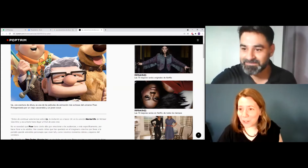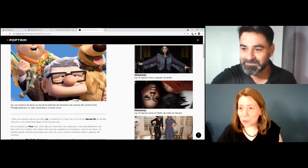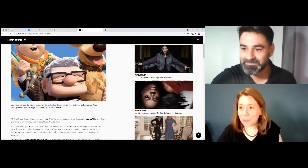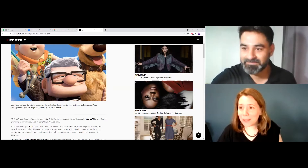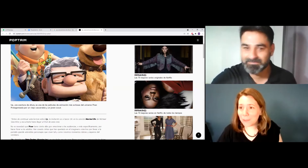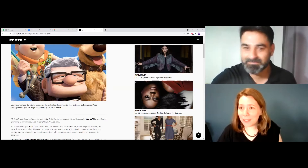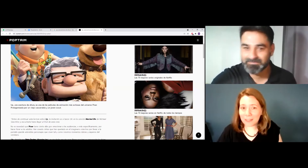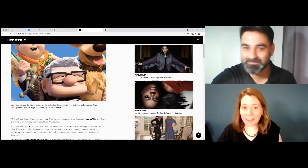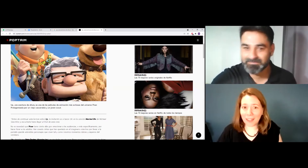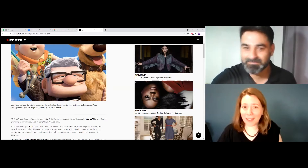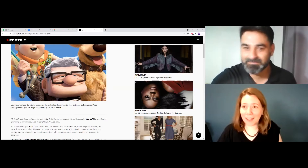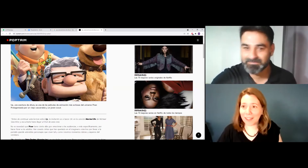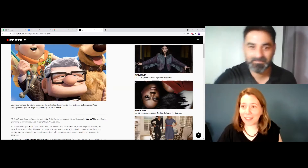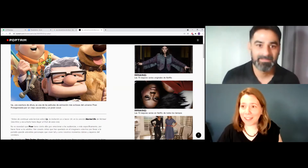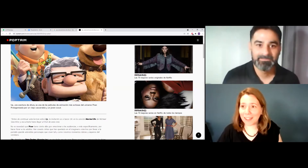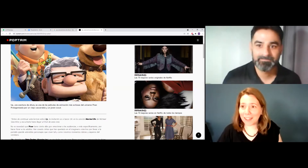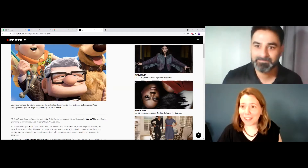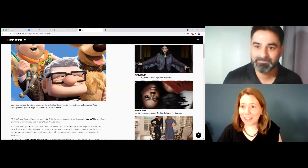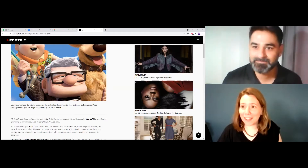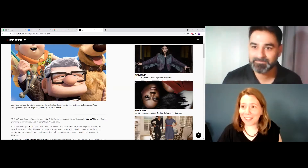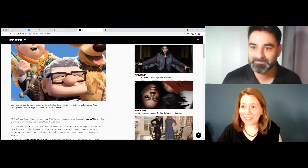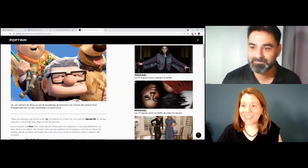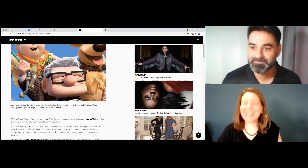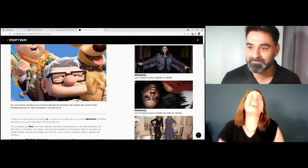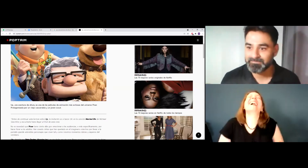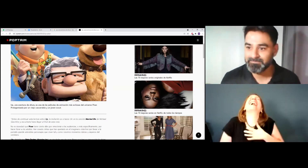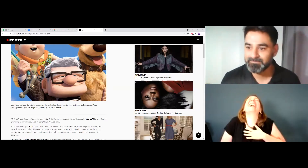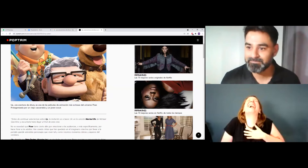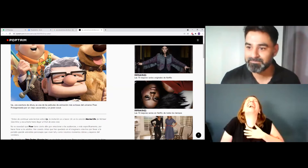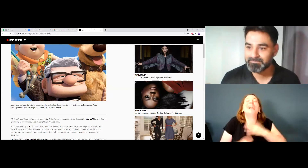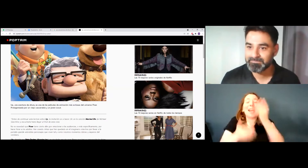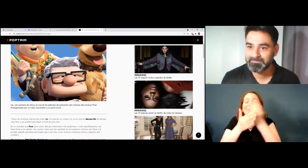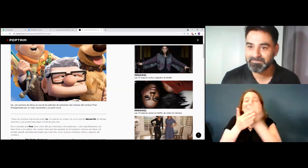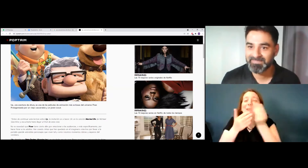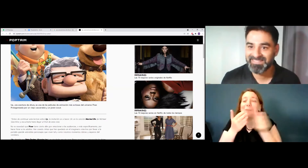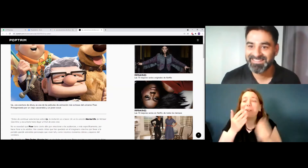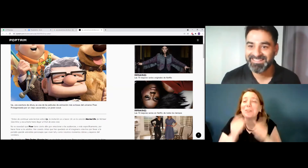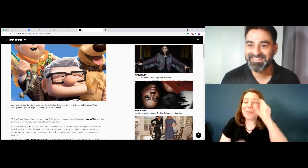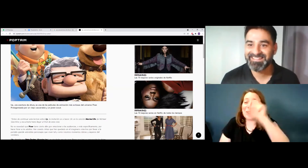Rubén, ¿te viste? Sí, me estoy viendo, muy bueno. ¡Es un dibujo tuyo!